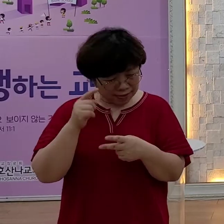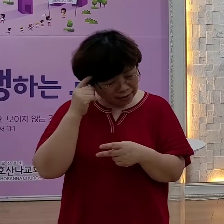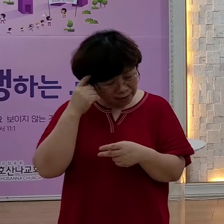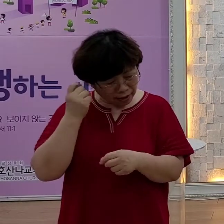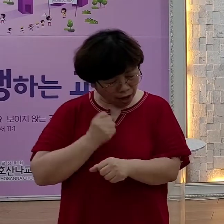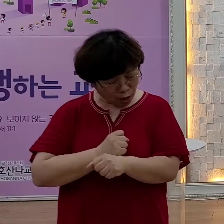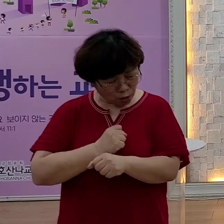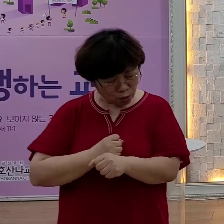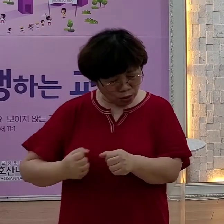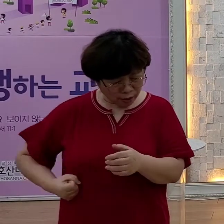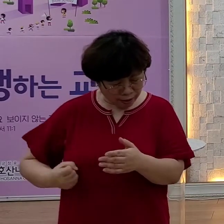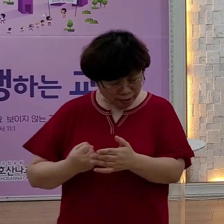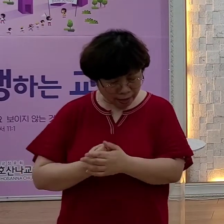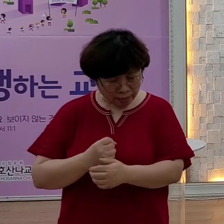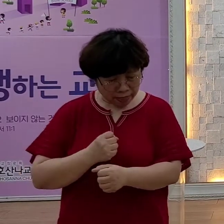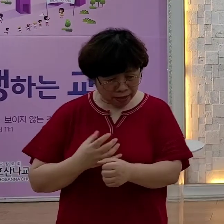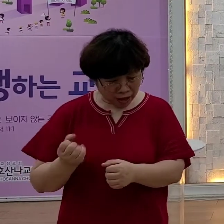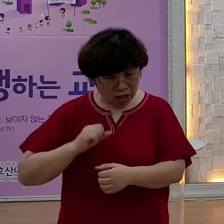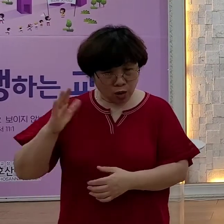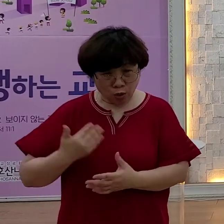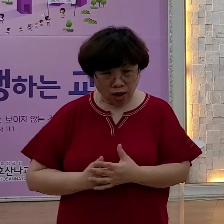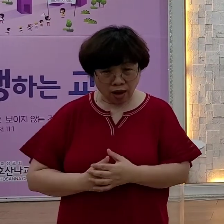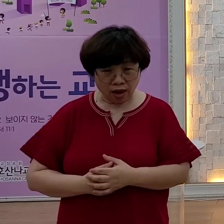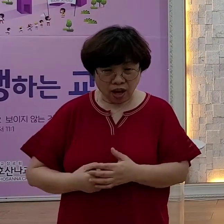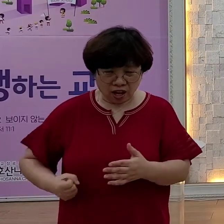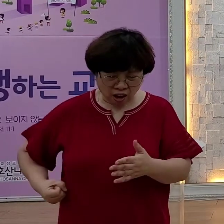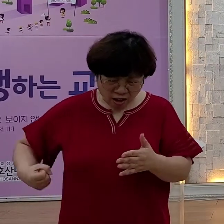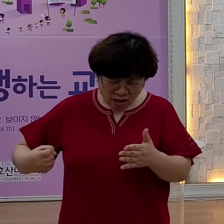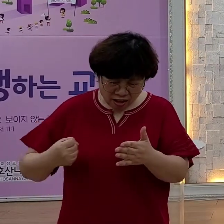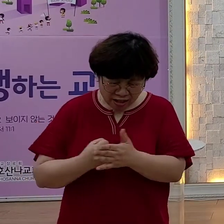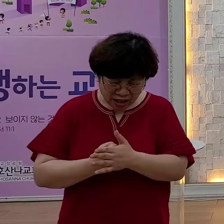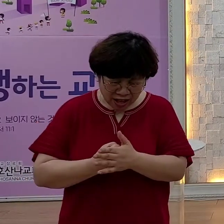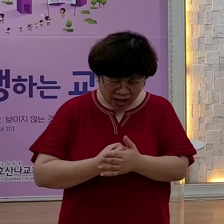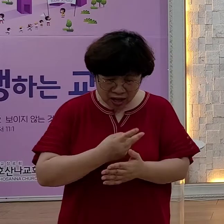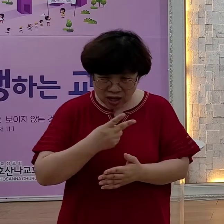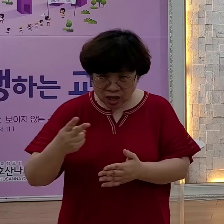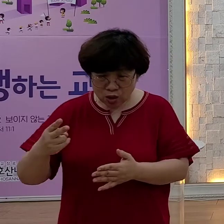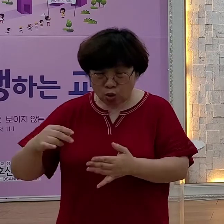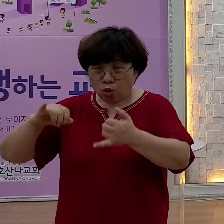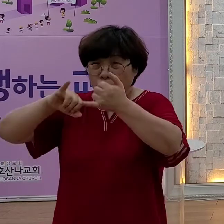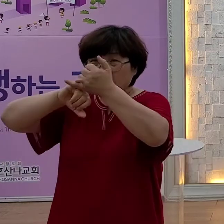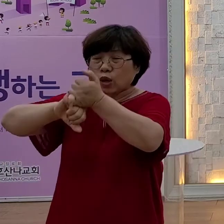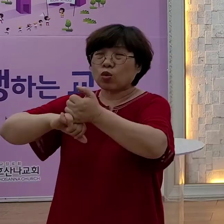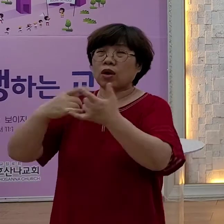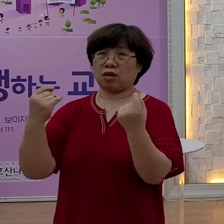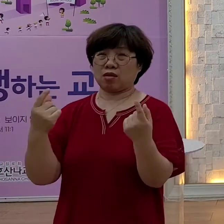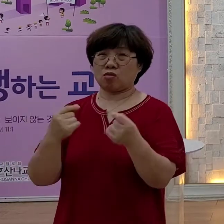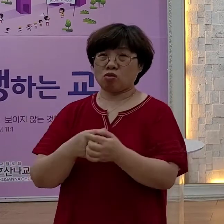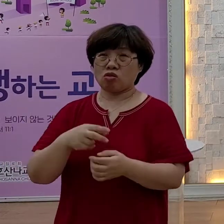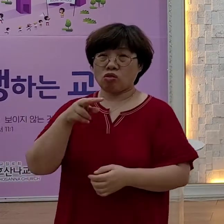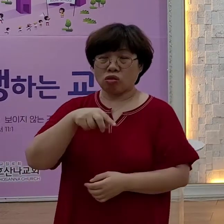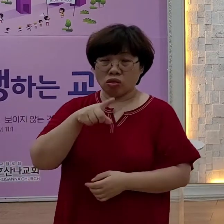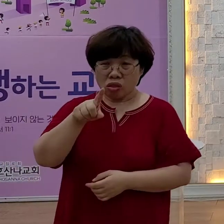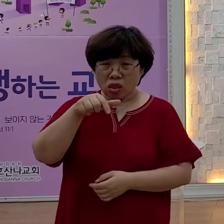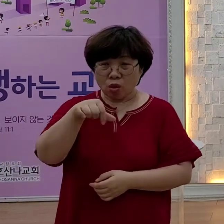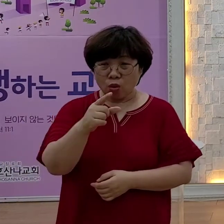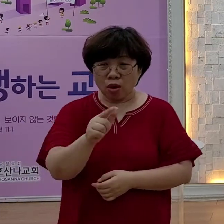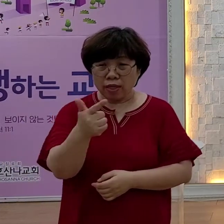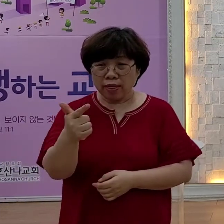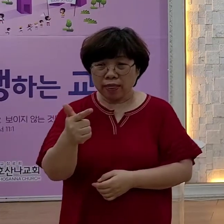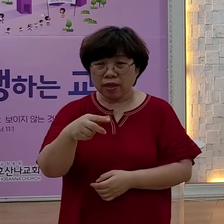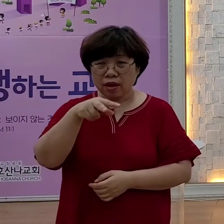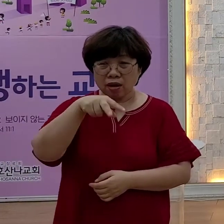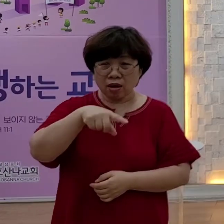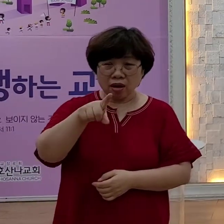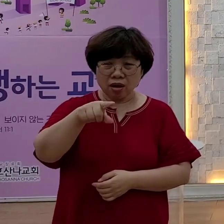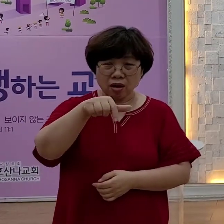결단을 하게 됩니다. 여러분 그래서 그 결단이 일종의 서원이라는 거예요. 그러니까 여러분 서원을 너무 크게만 생각하지